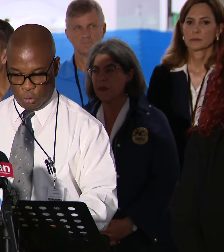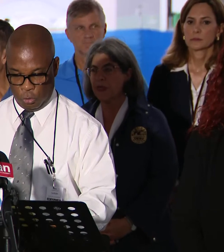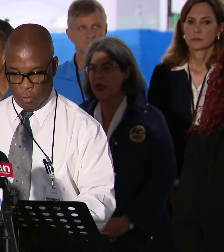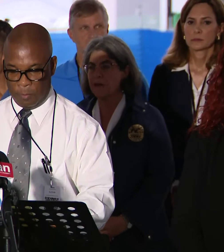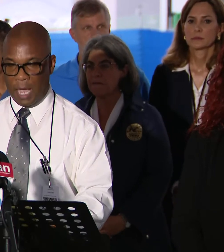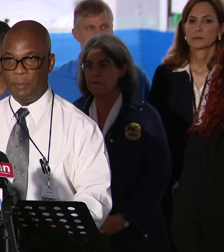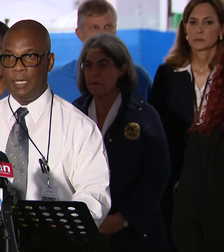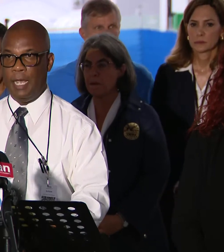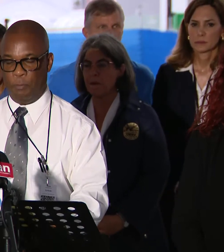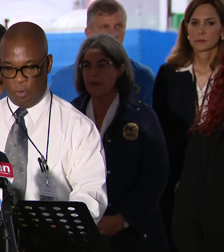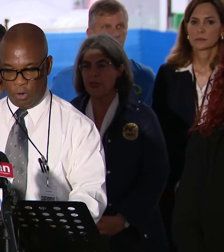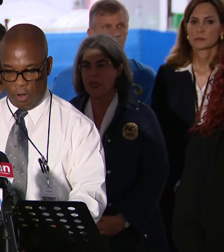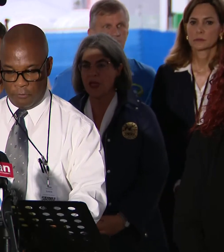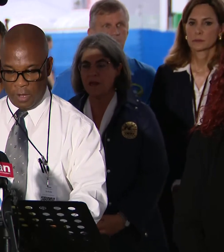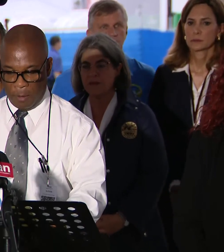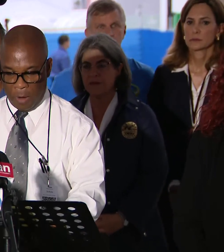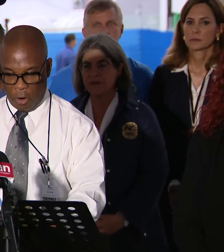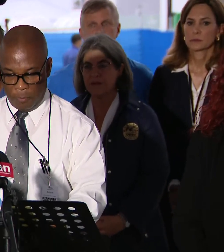tout sur